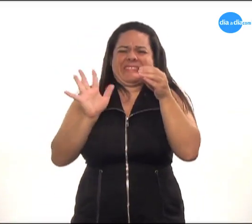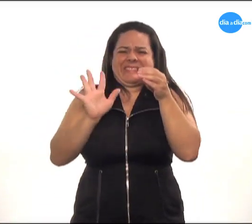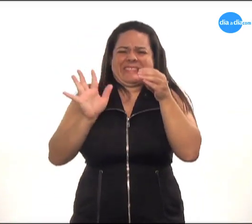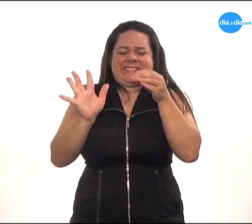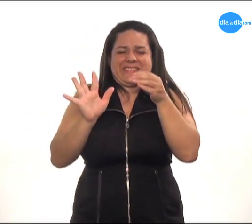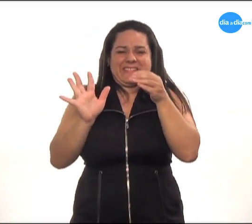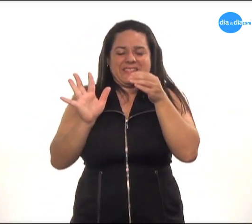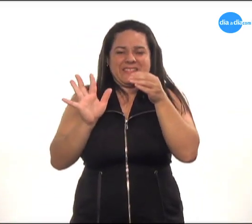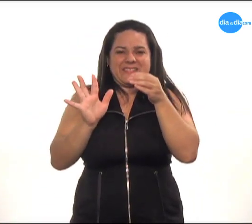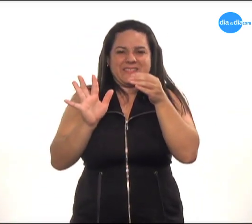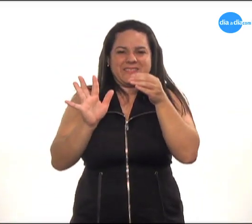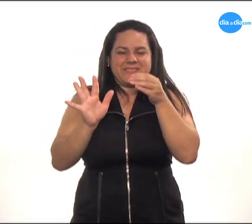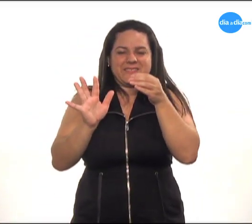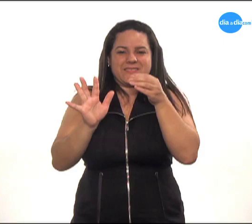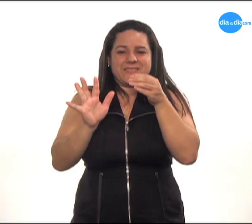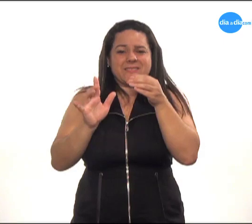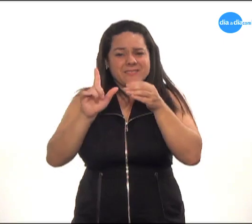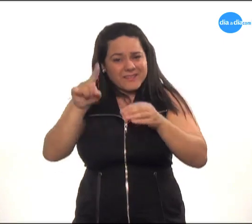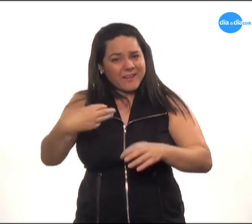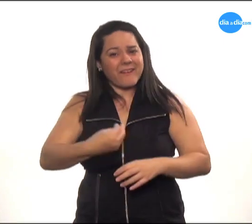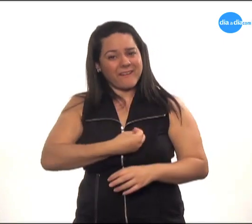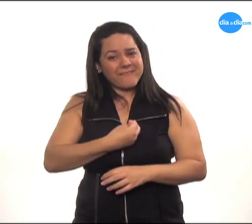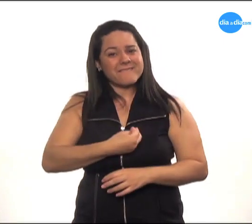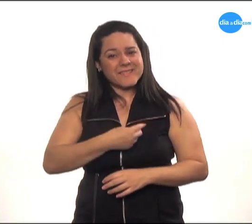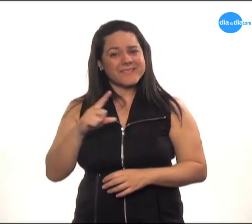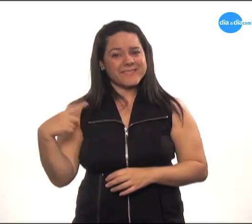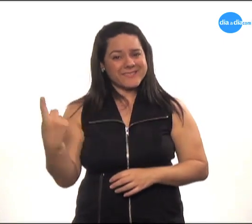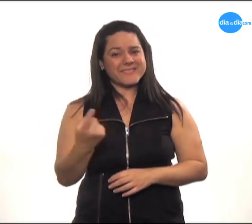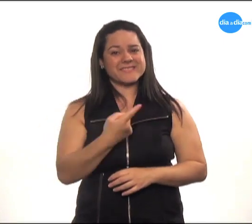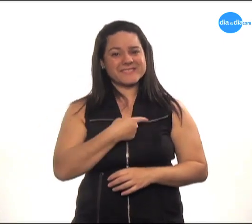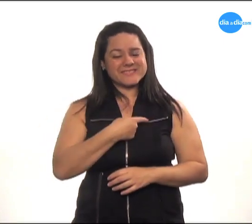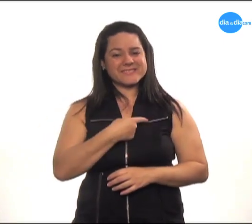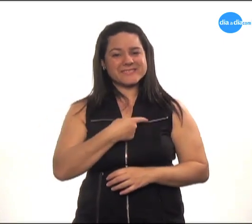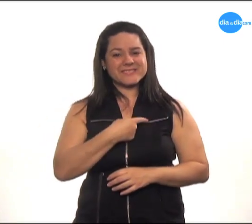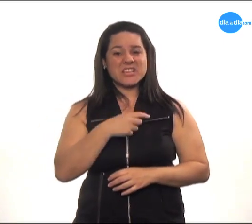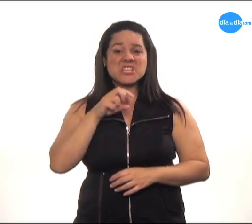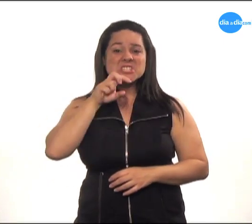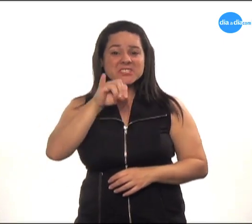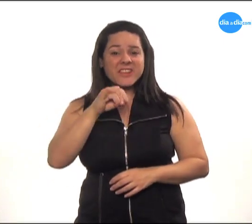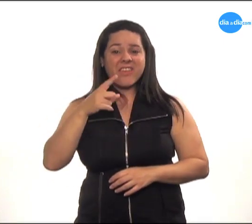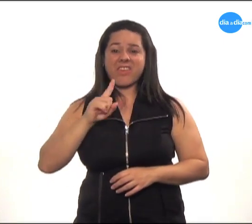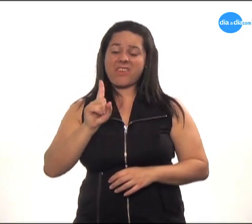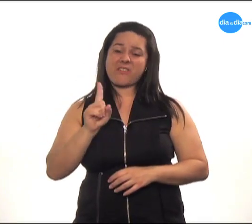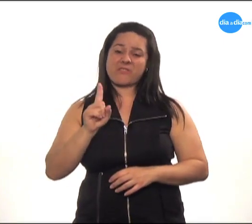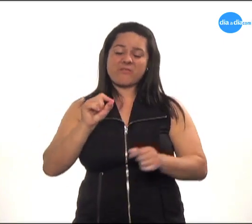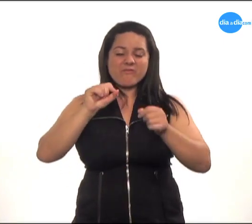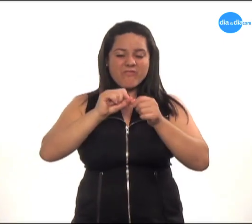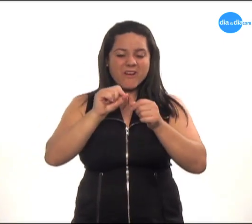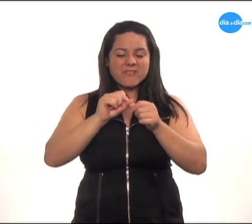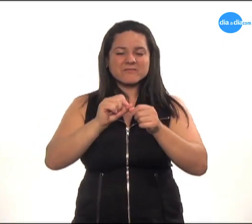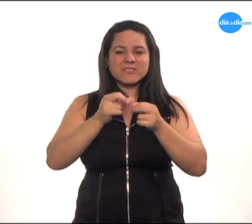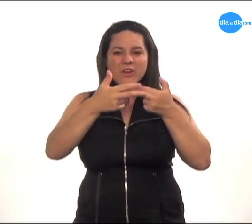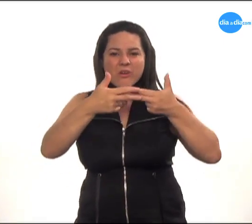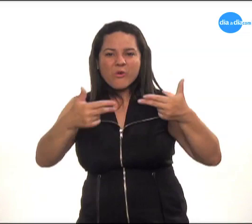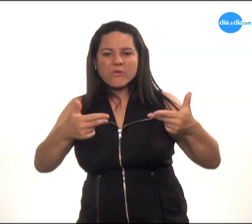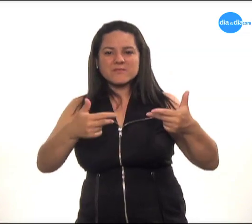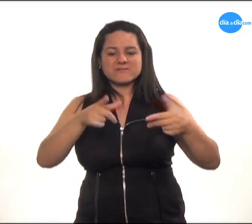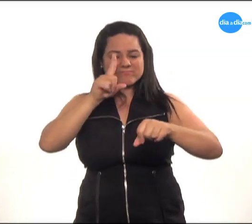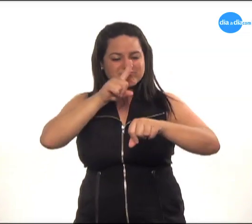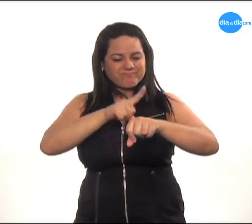coisa ruim e tal. Queridos, assim é a vida. Quando eu queimo as etapas do propósito de Deus